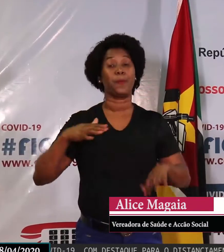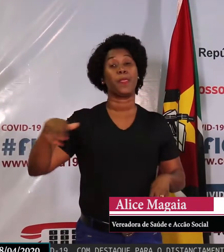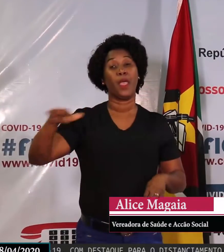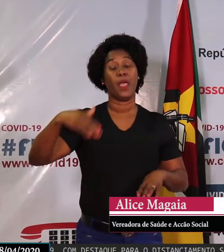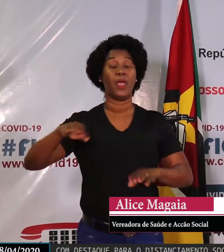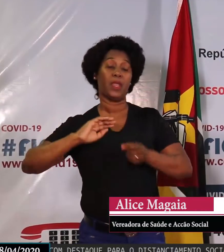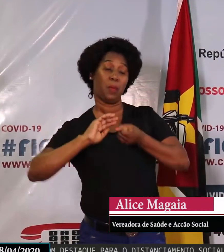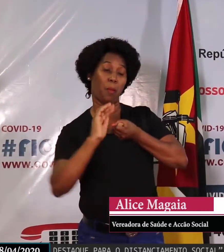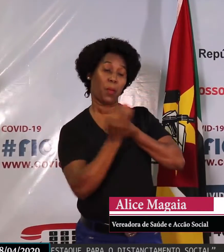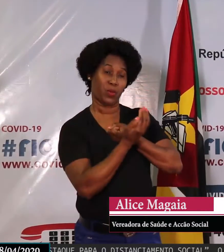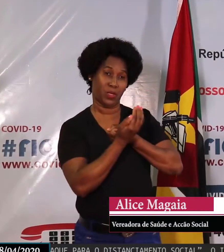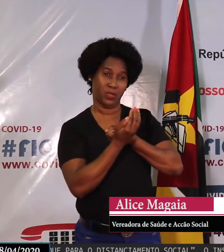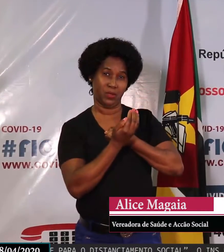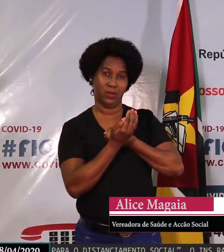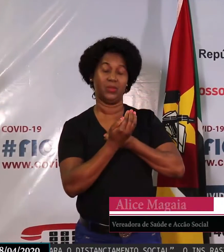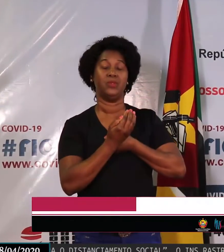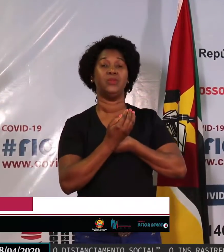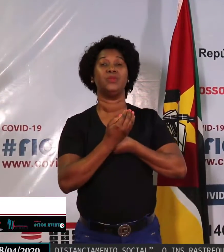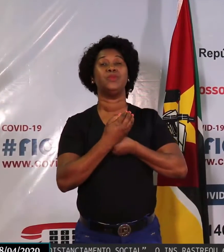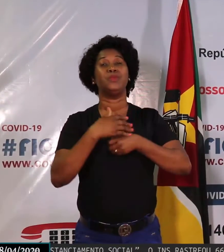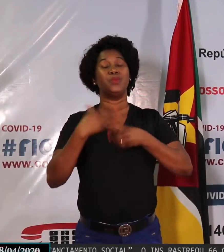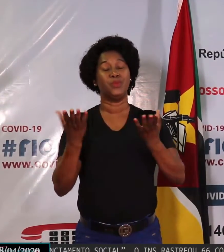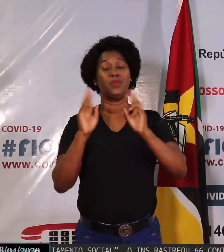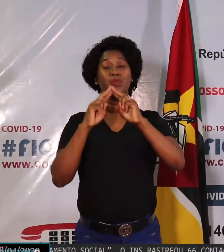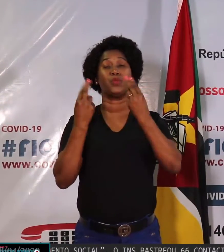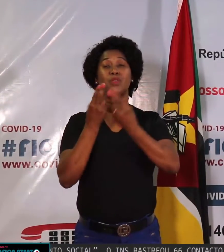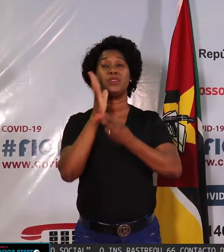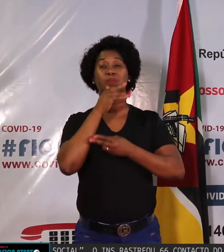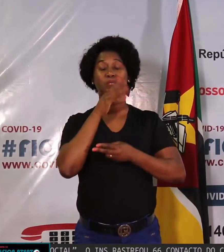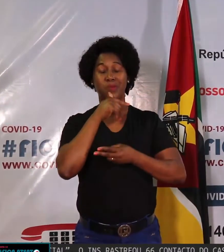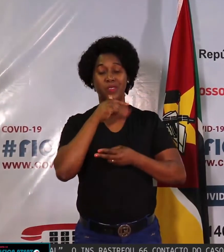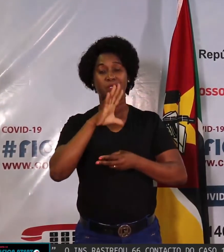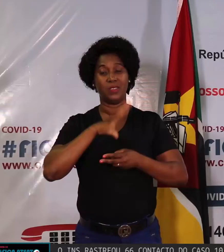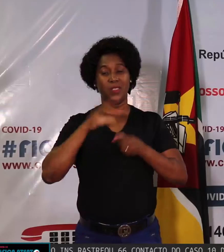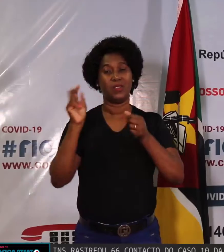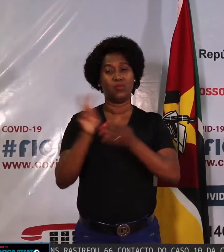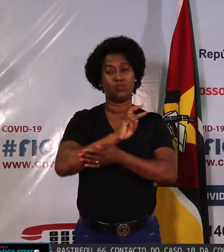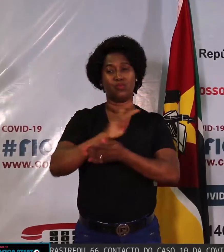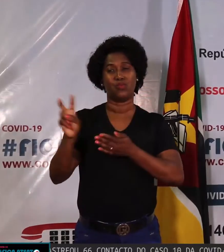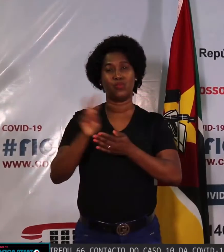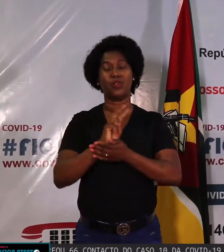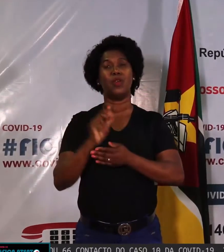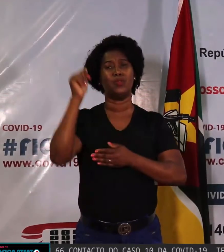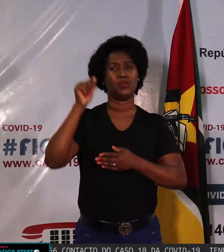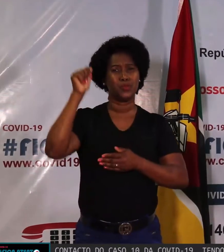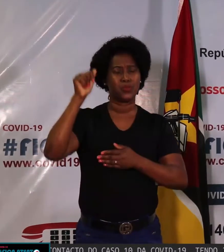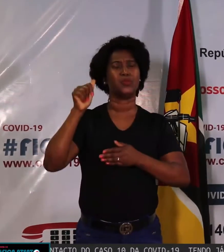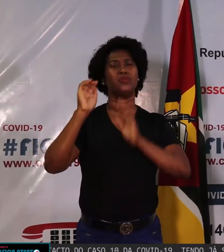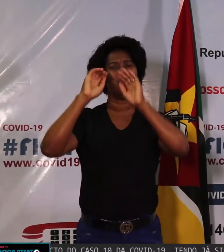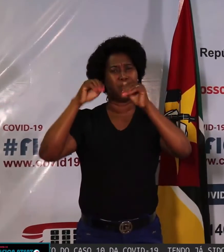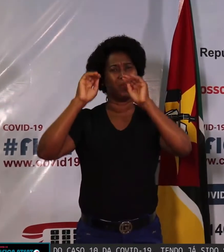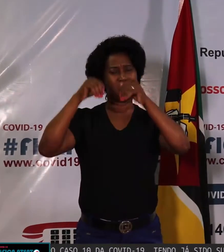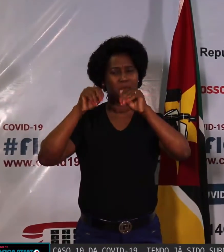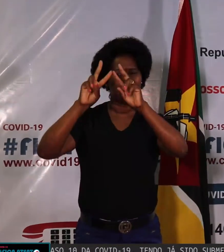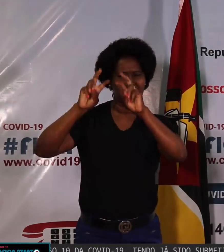o Conselho Municipal tem feito a fiscalização dos transportes semicoletivos de passageiros, no sentido de observar a